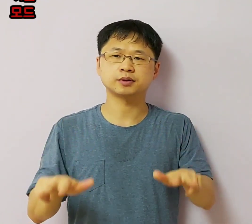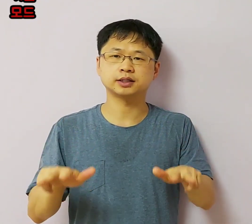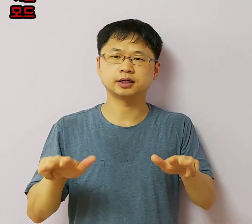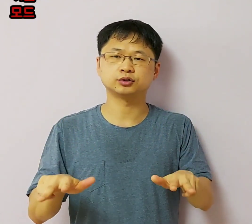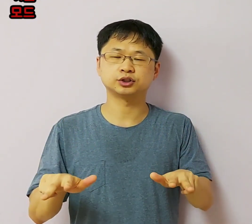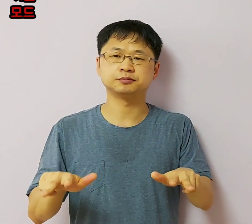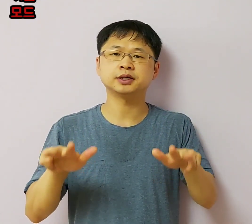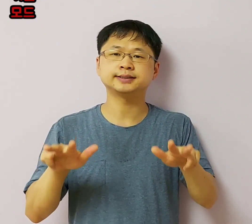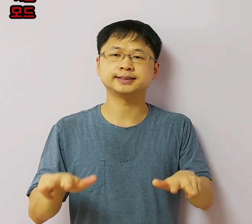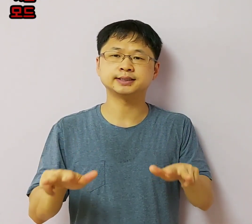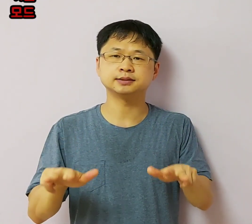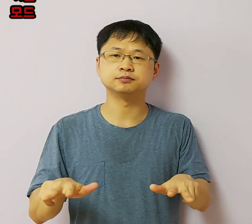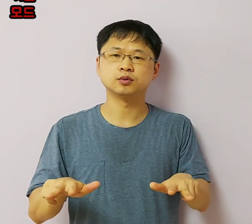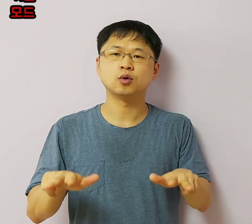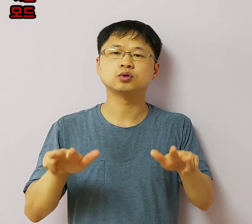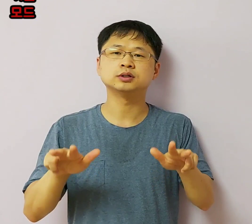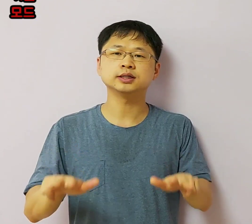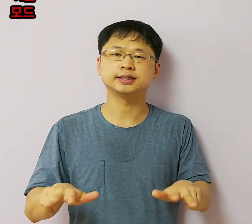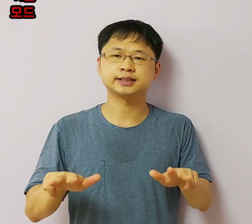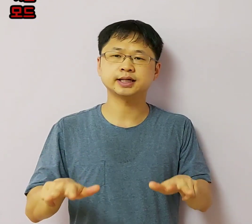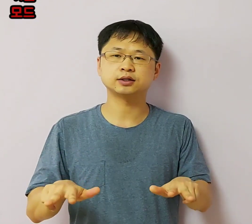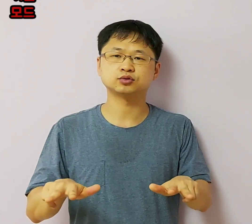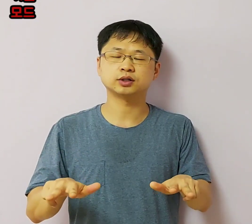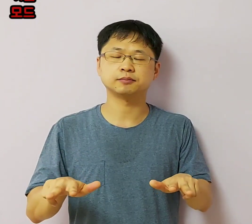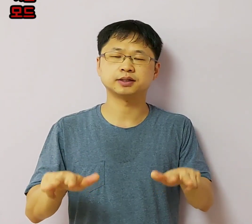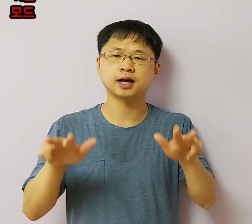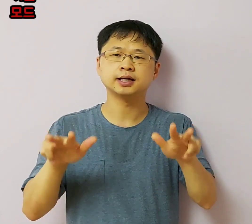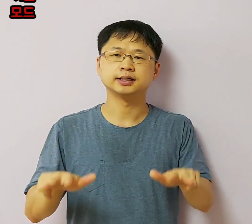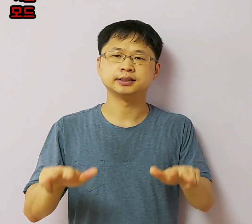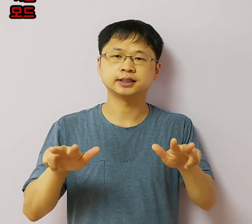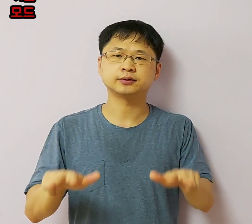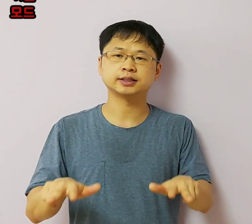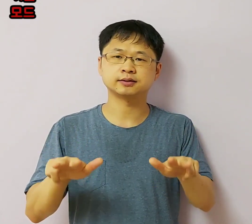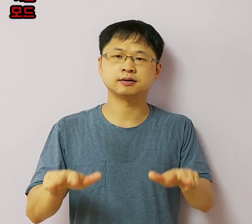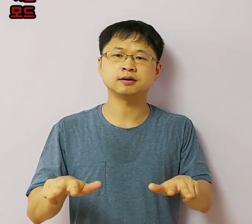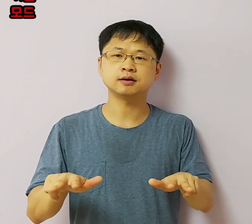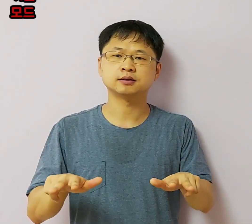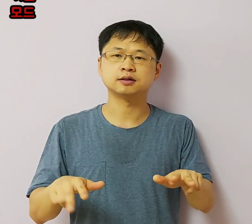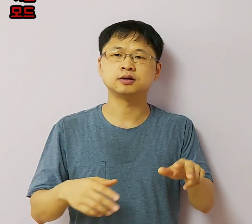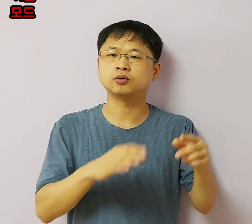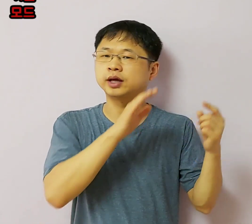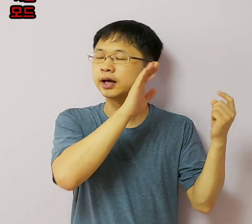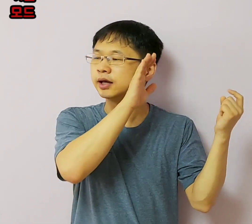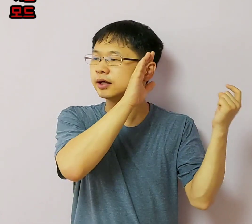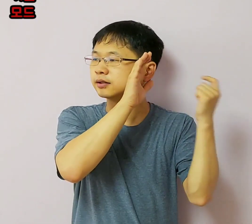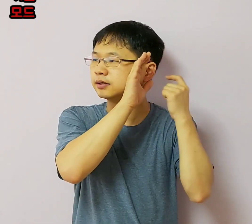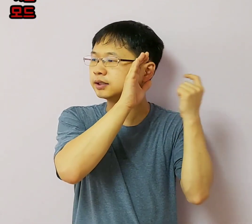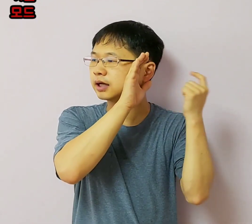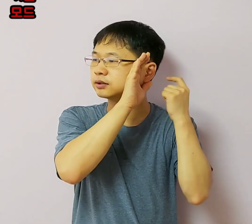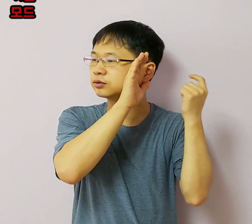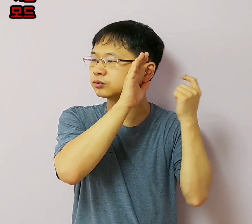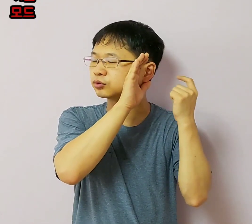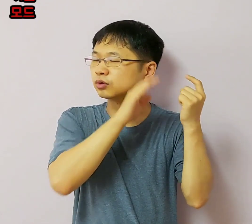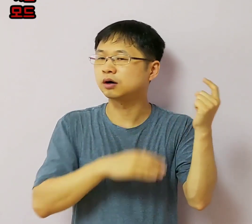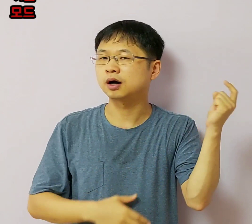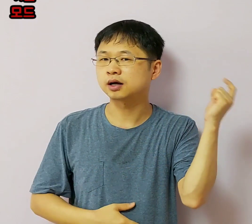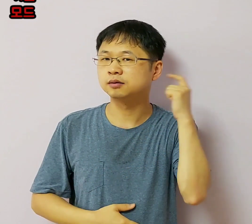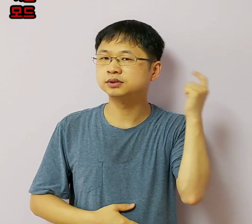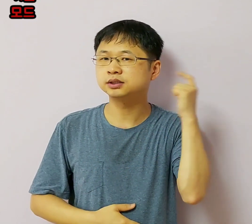가볍게 내려주시면 지금 혹은 이제라는 수가 됩니다. 이제 와서 들려오네. 들리다는 수어 아까